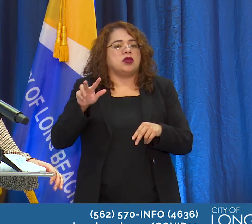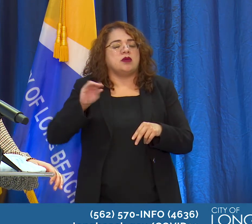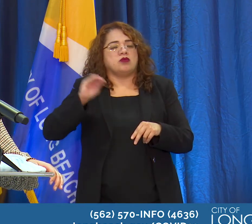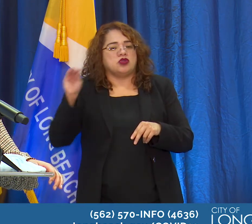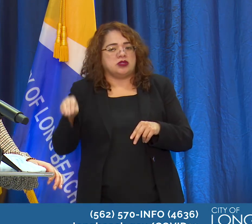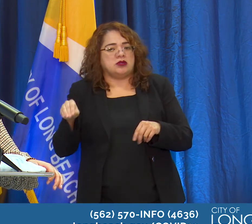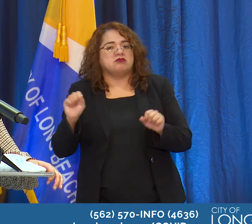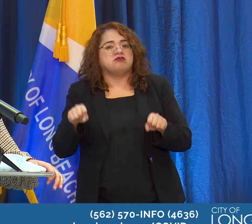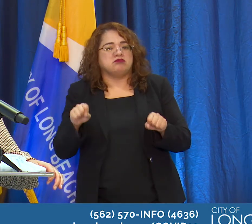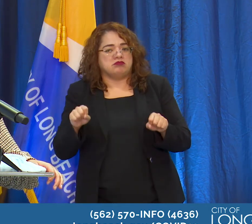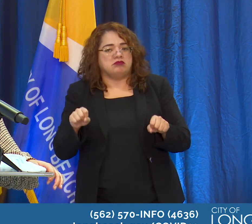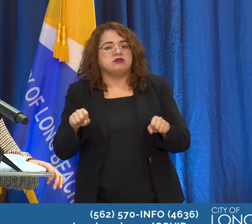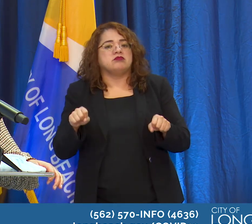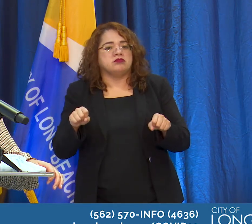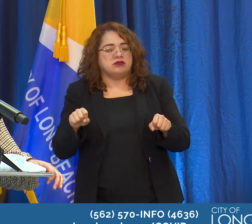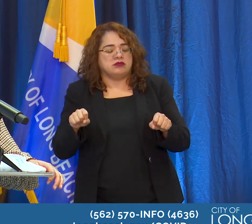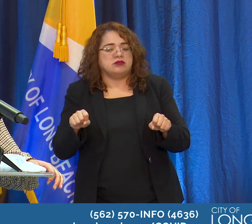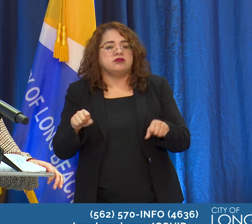6.3%.